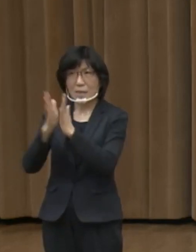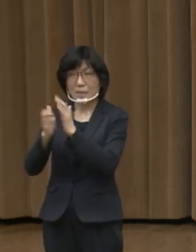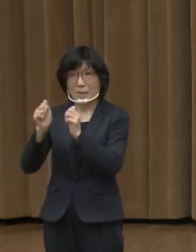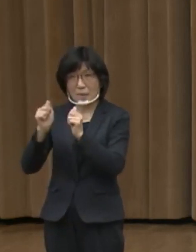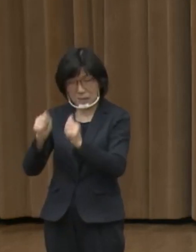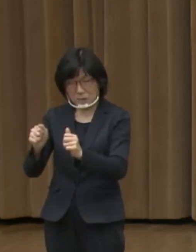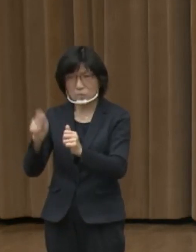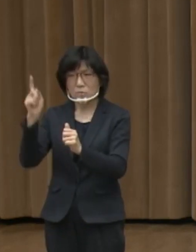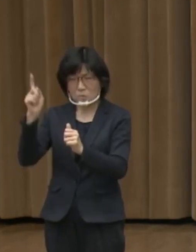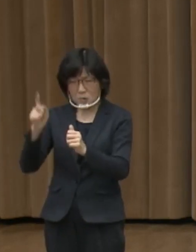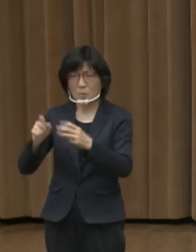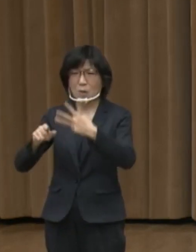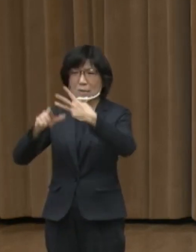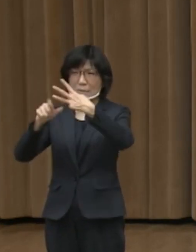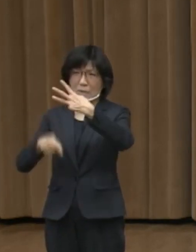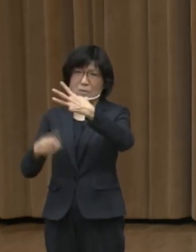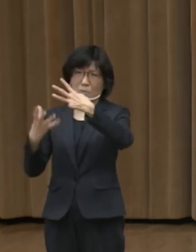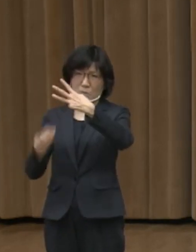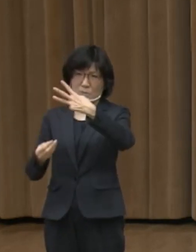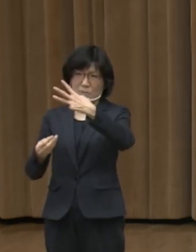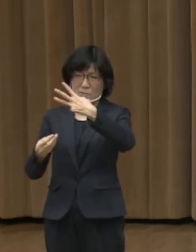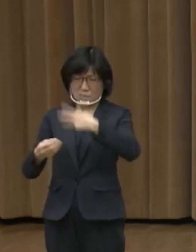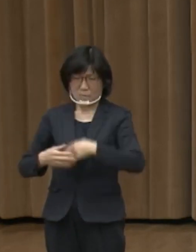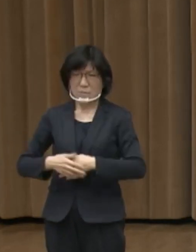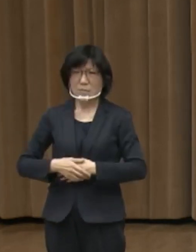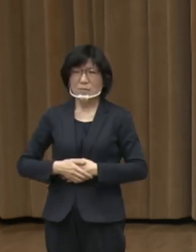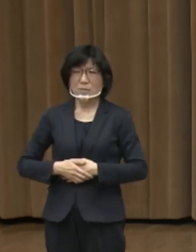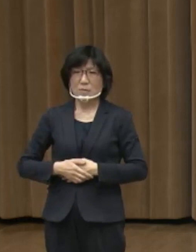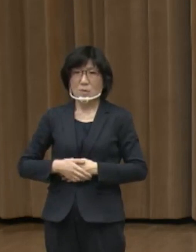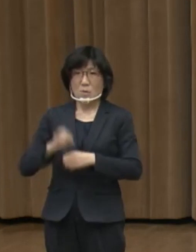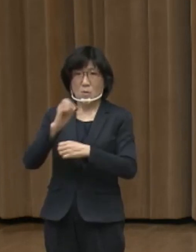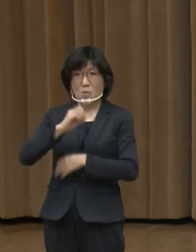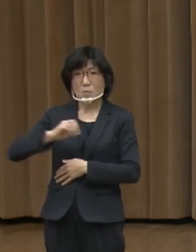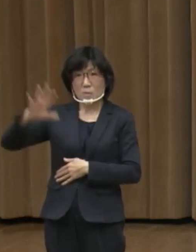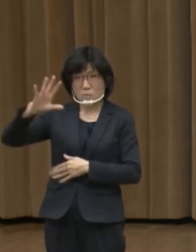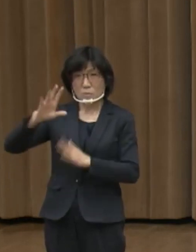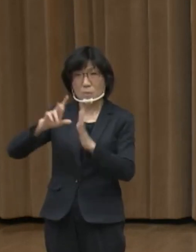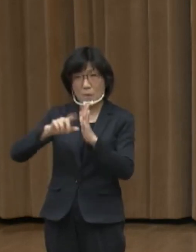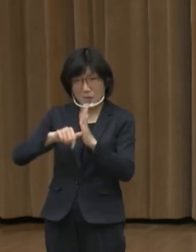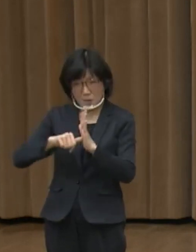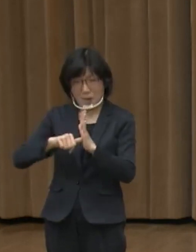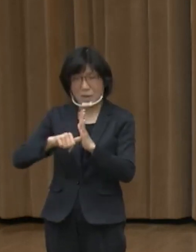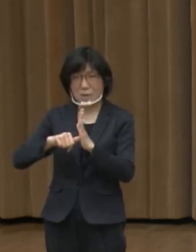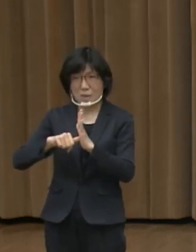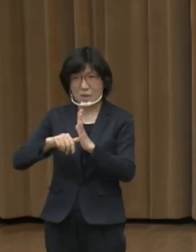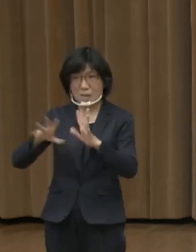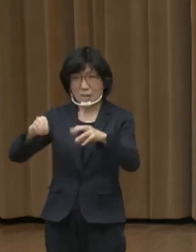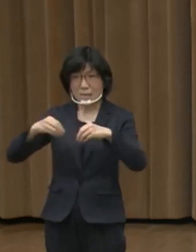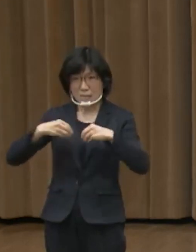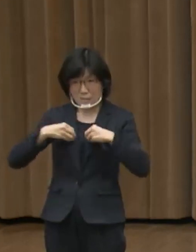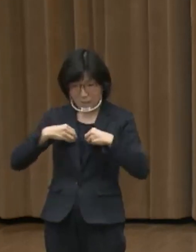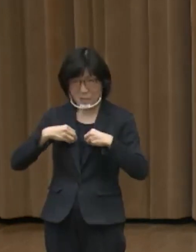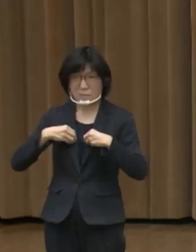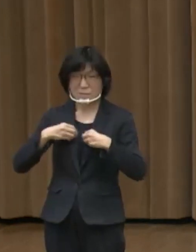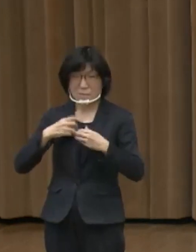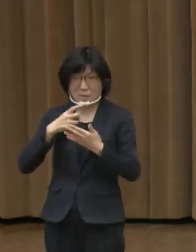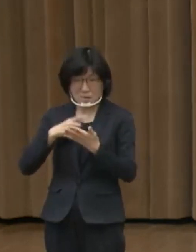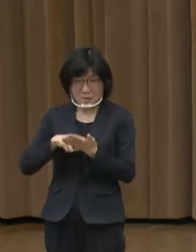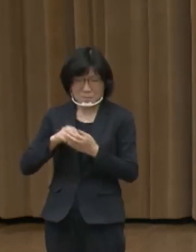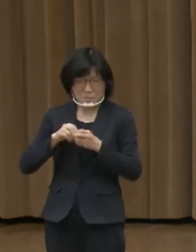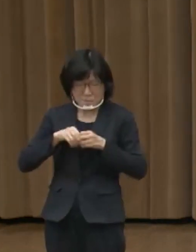ておりますが、これも3月で終了いたします。オミクロン株の場合には感染スピードが速